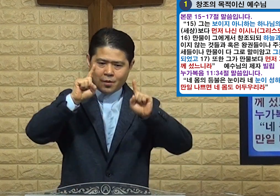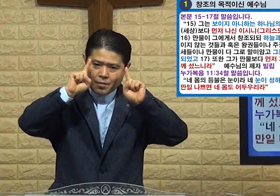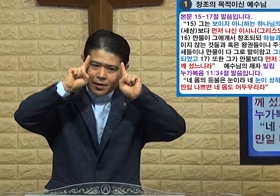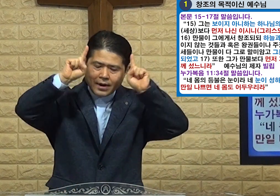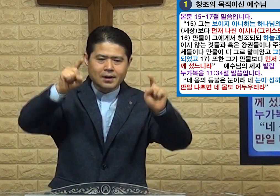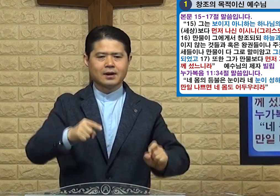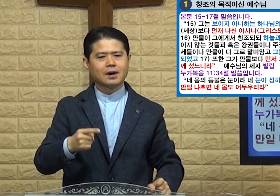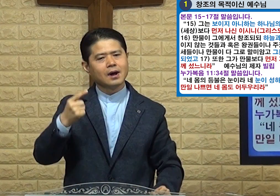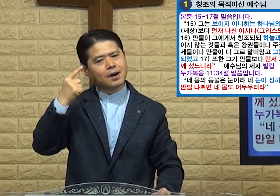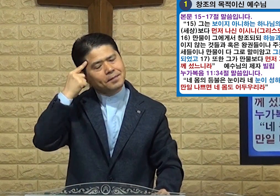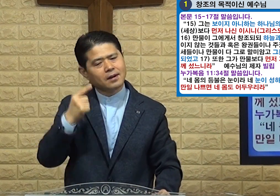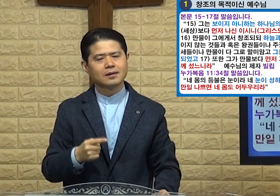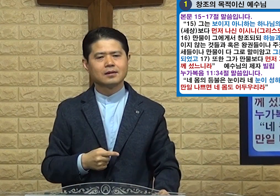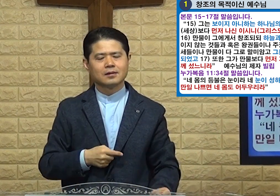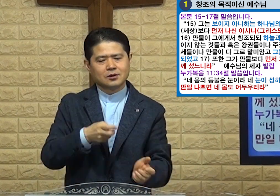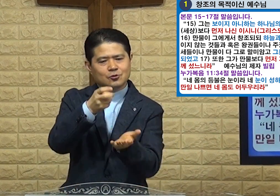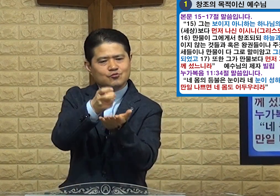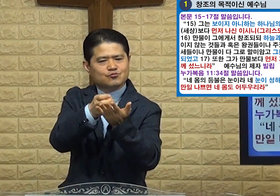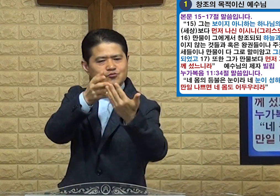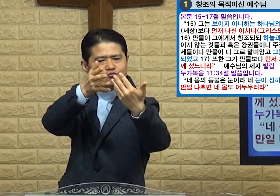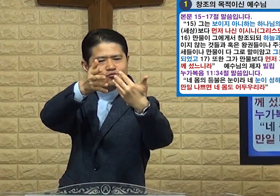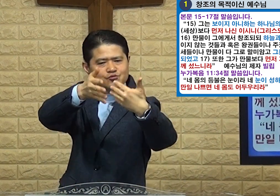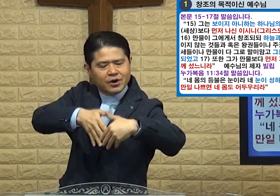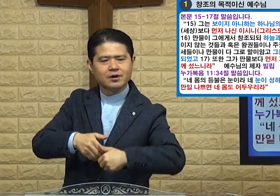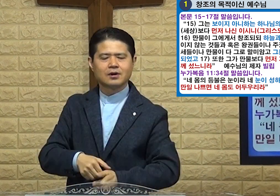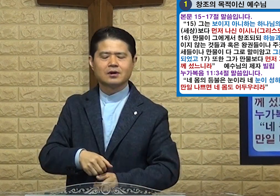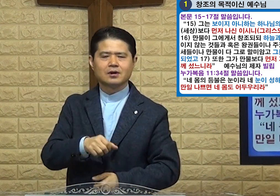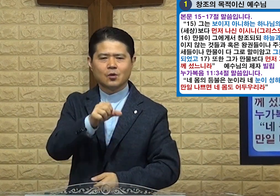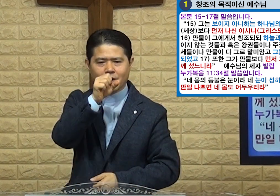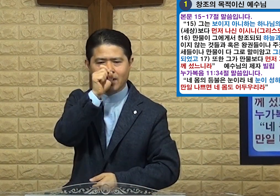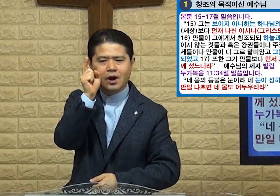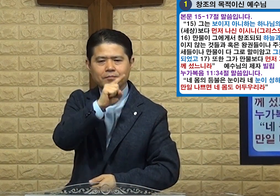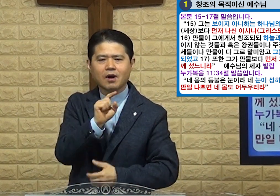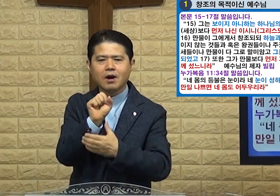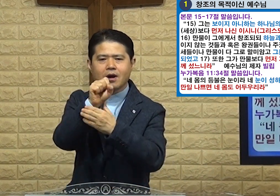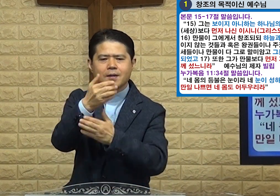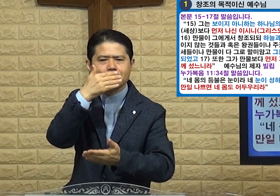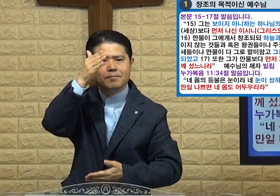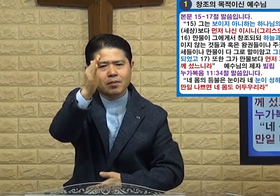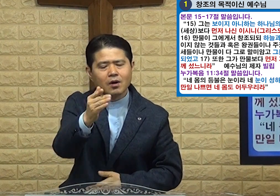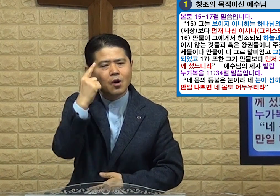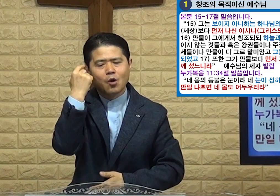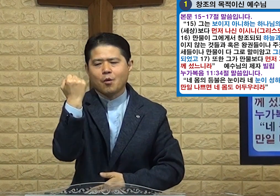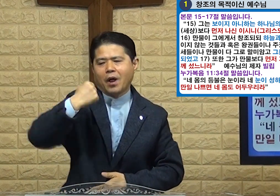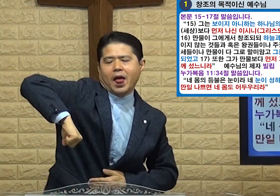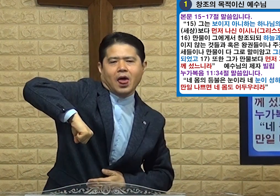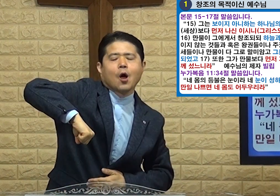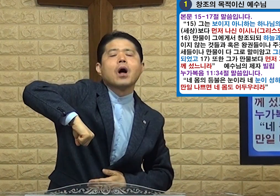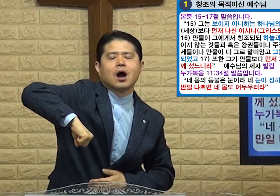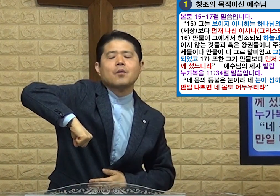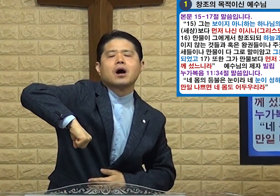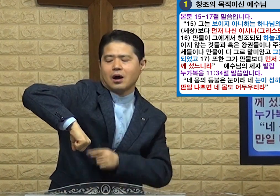하나님 입장에서는 진노할 만한 일이었습니다. 아버지께서 선악과는 절대 먹지 말라고 했지만